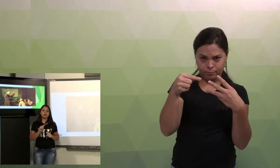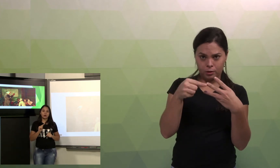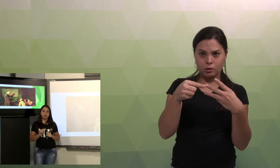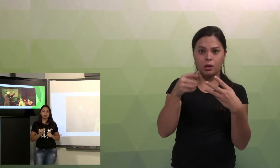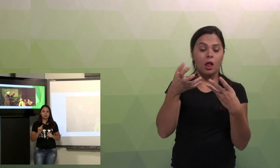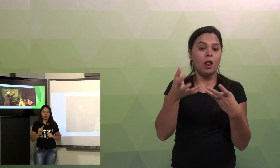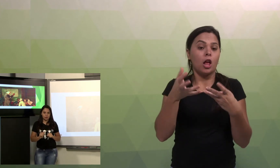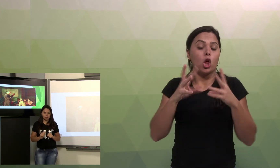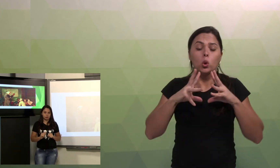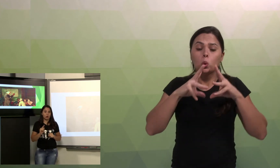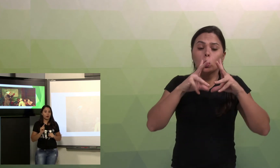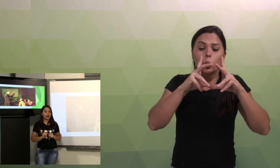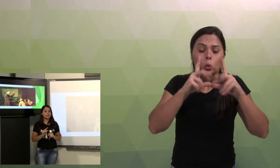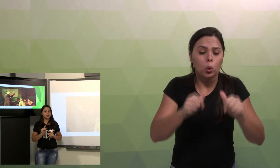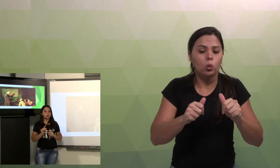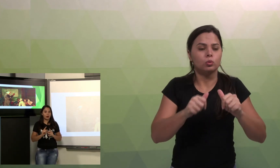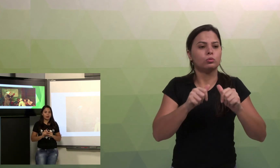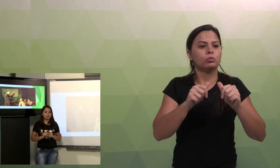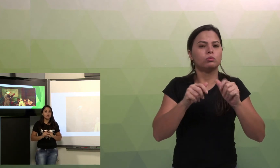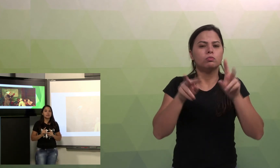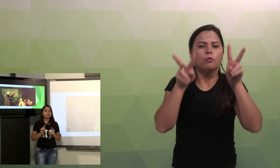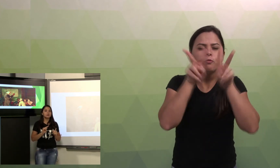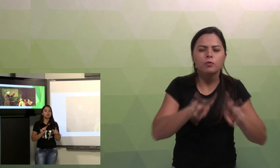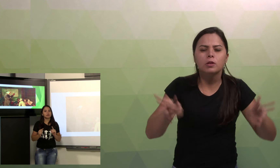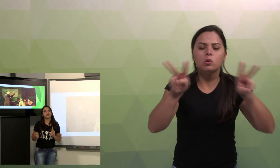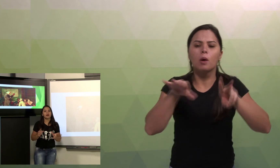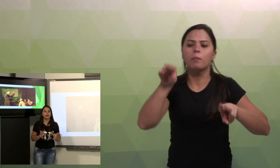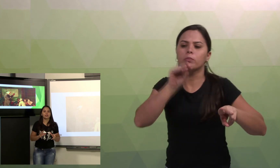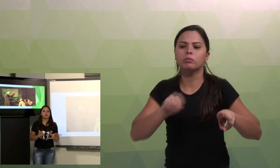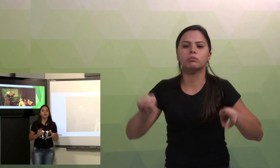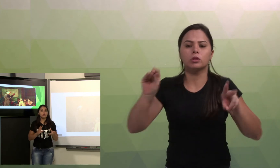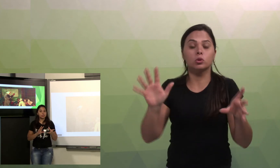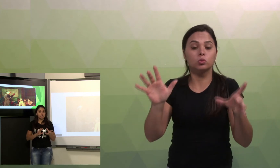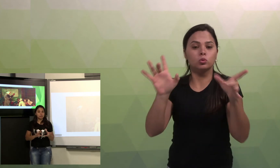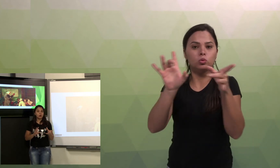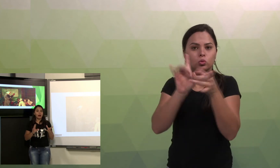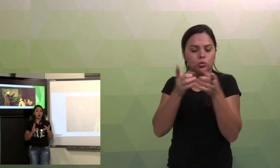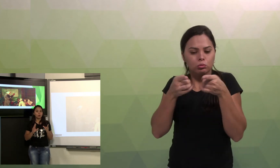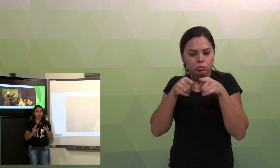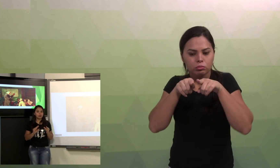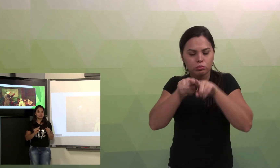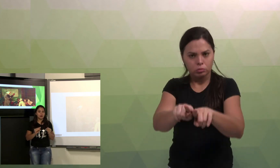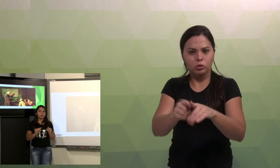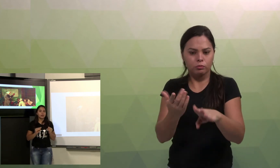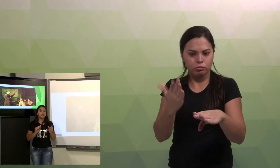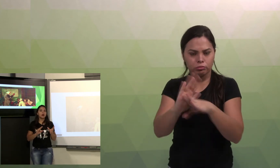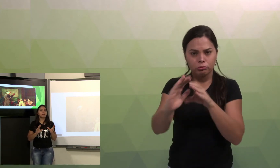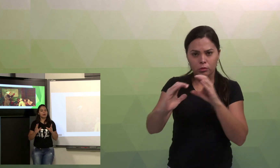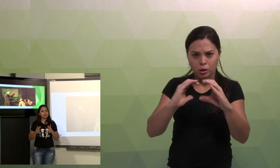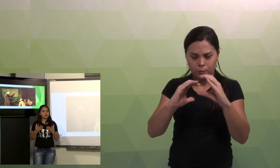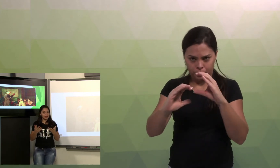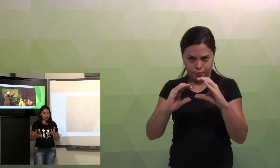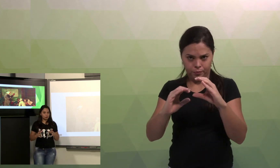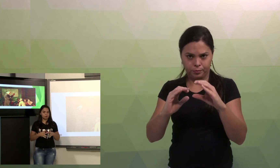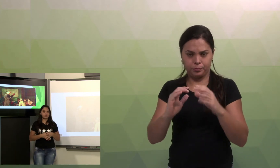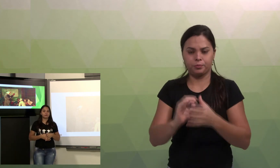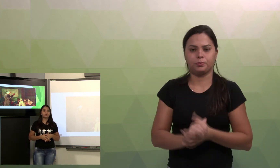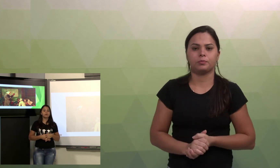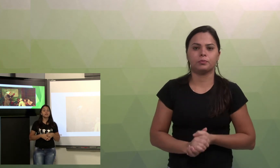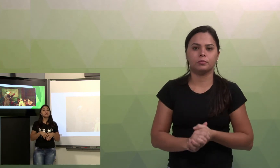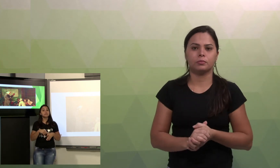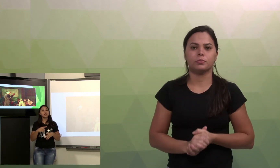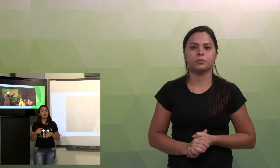de todos os recursos linguísticos, orais e visuais, simultaneamente, privilegiando a comunicação e não apenas a